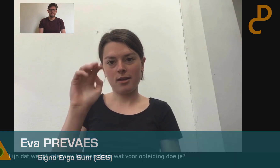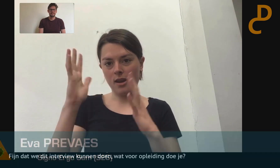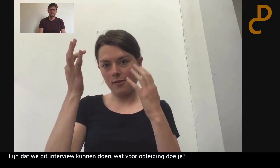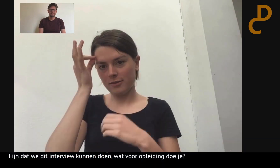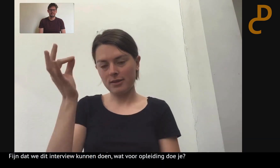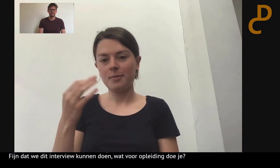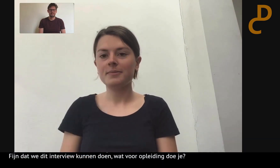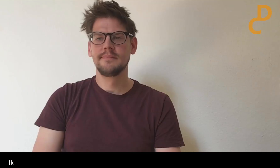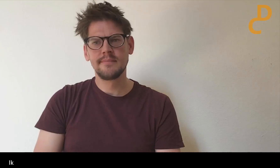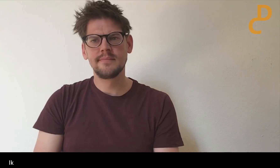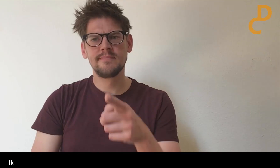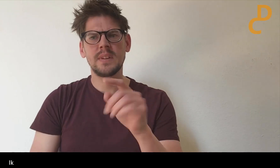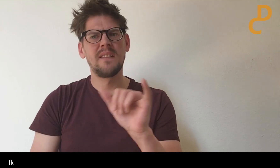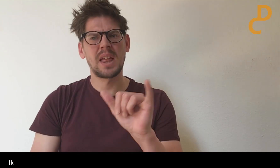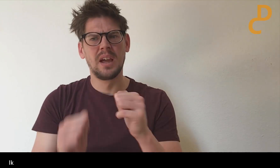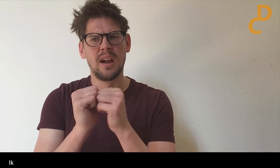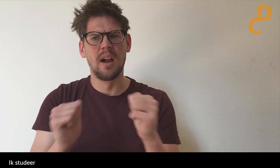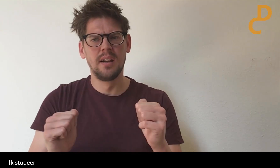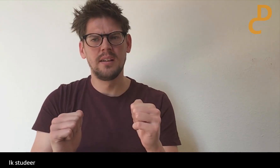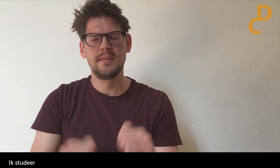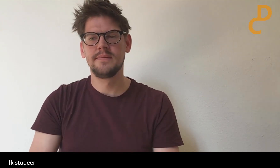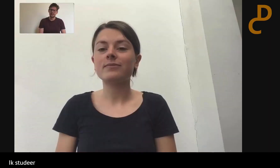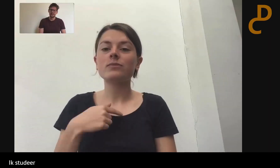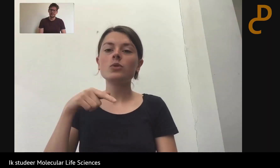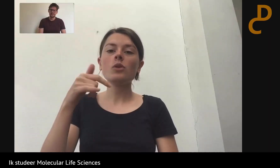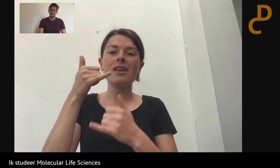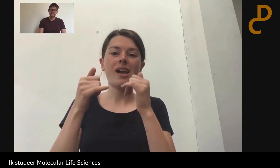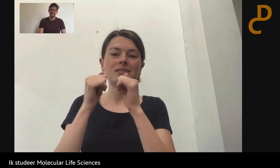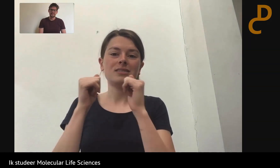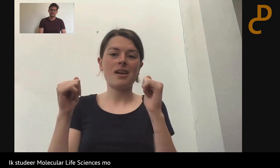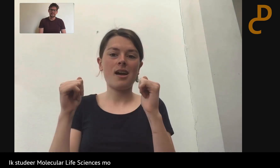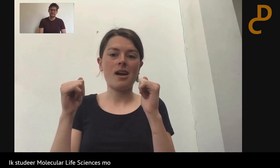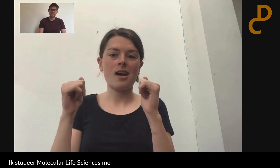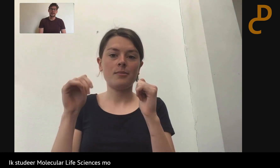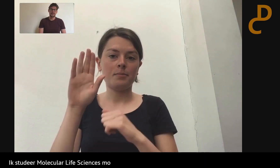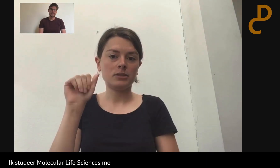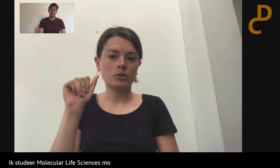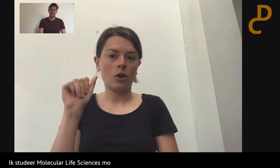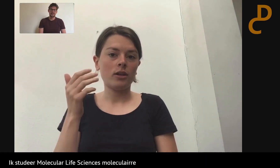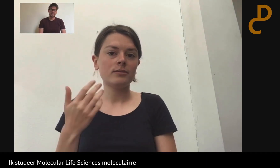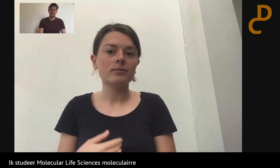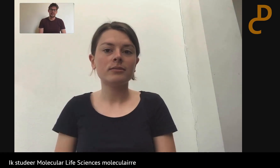moleculaire levenswetenschappen. En welk jaar zit jij? Nu zit ik in het laatste jaar van de